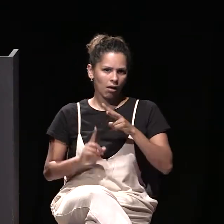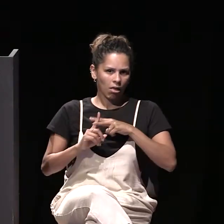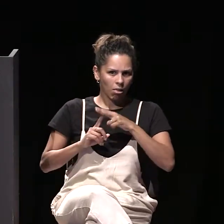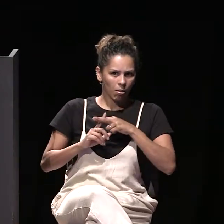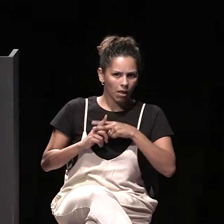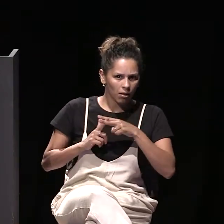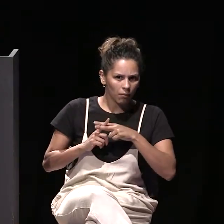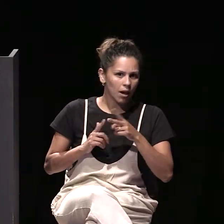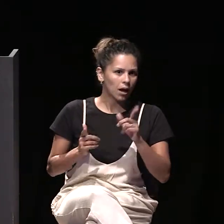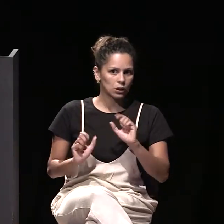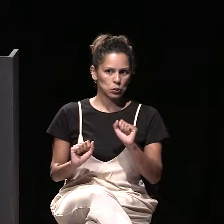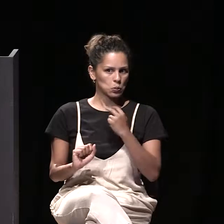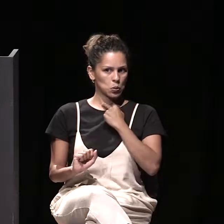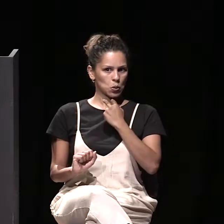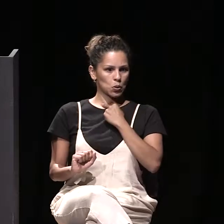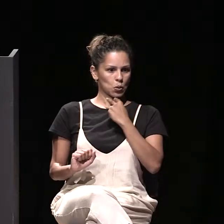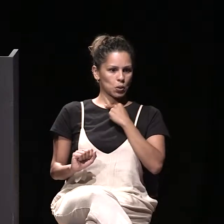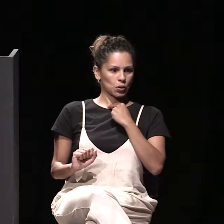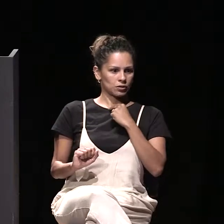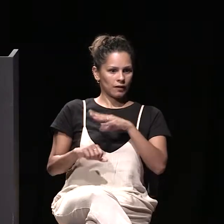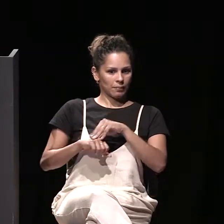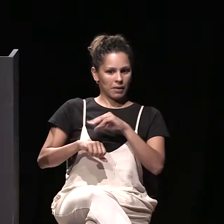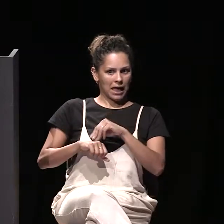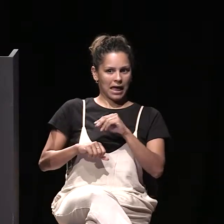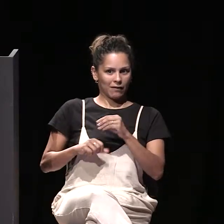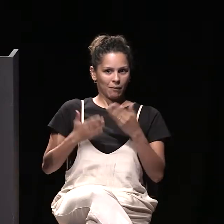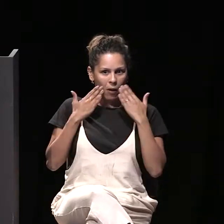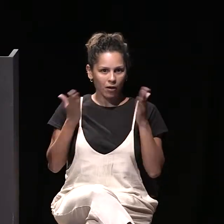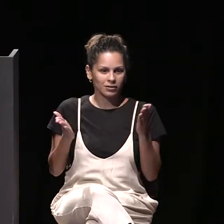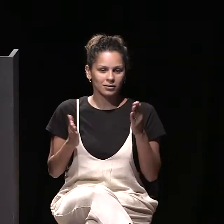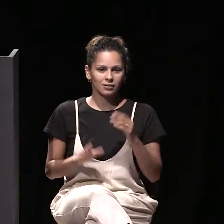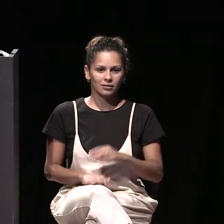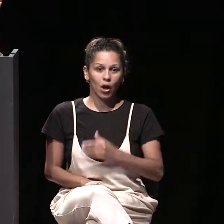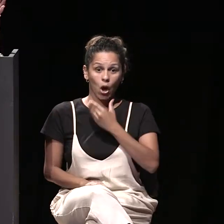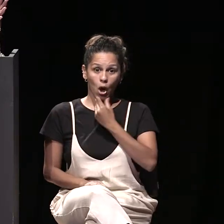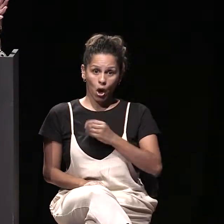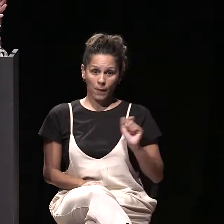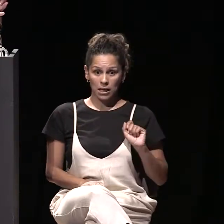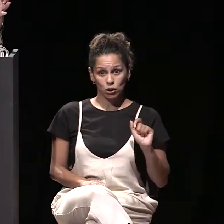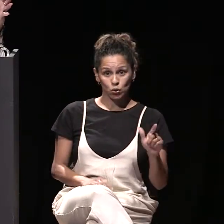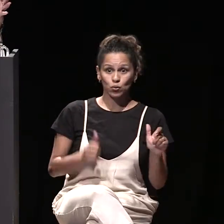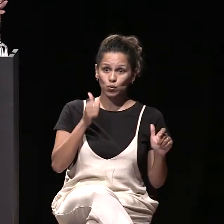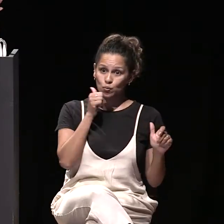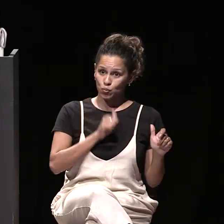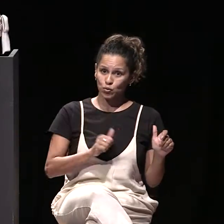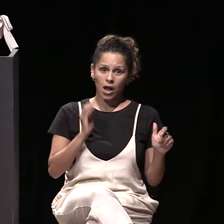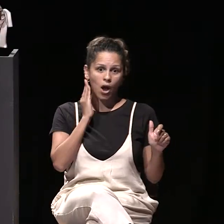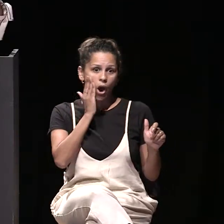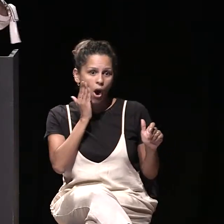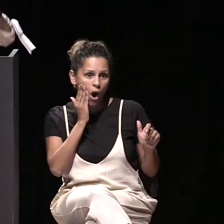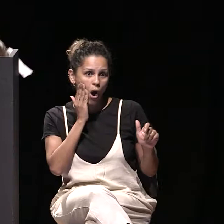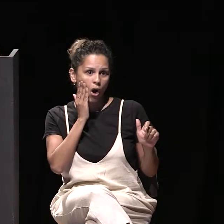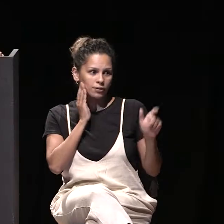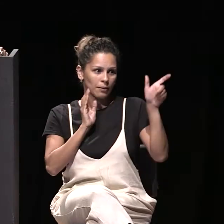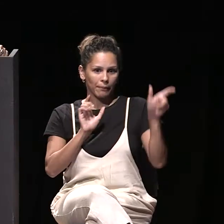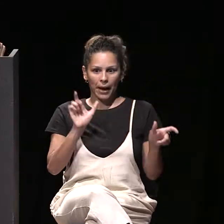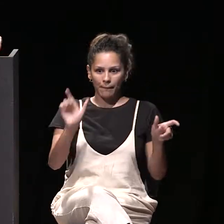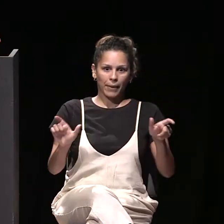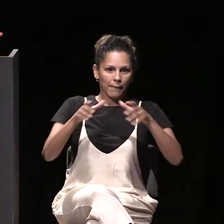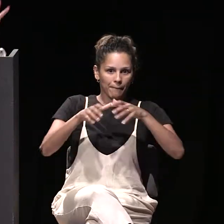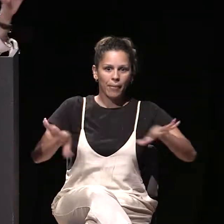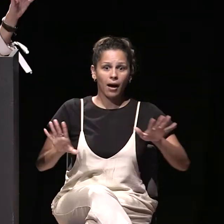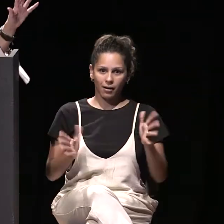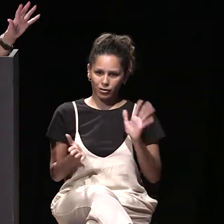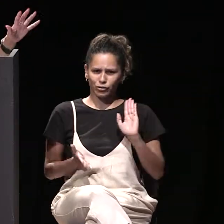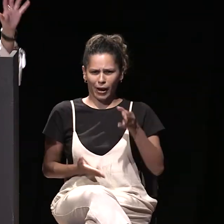usa cor azul, menina, cor de rosa. Até a nossa ministra Damares disse, menina vai ser rosa, menina vai